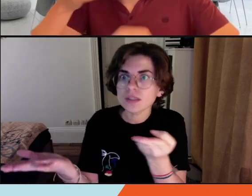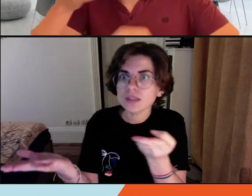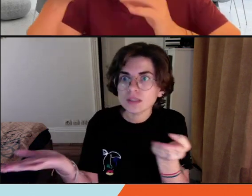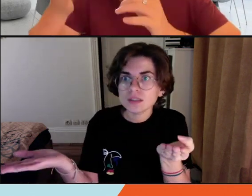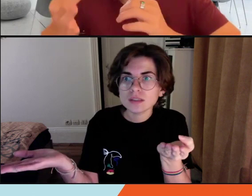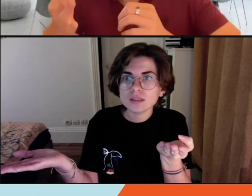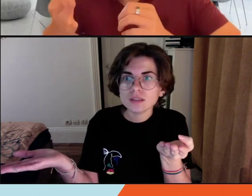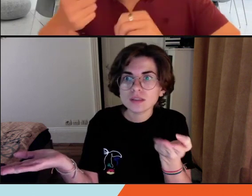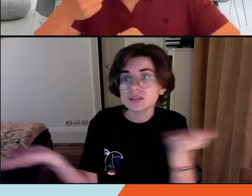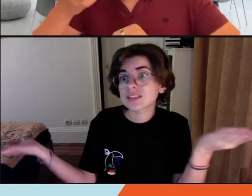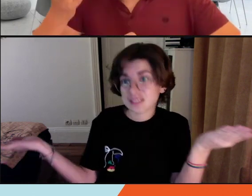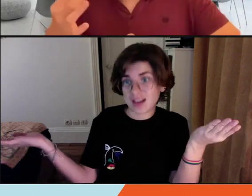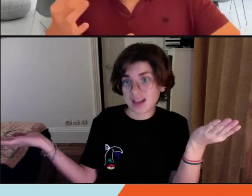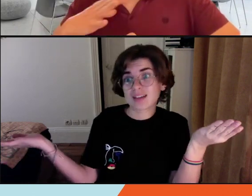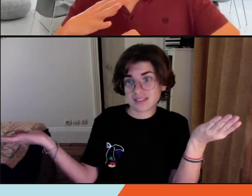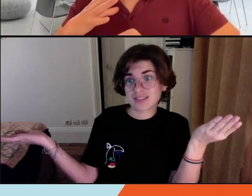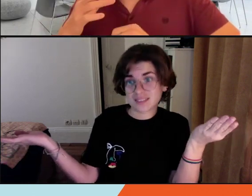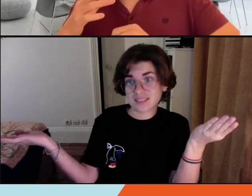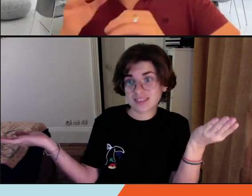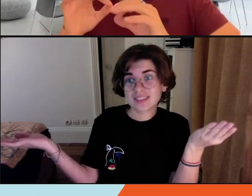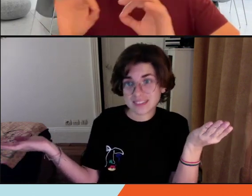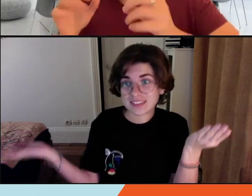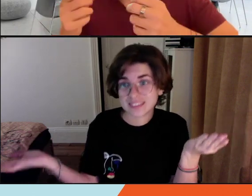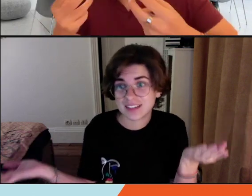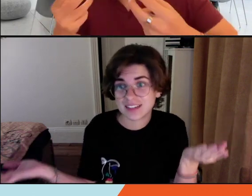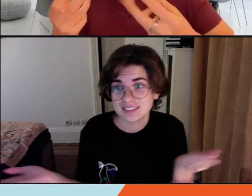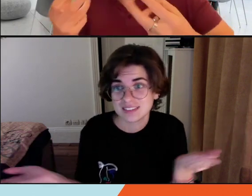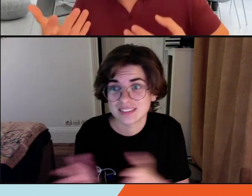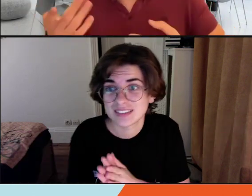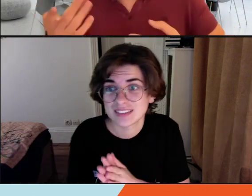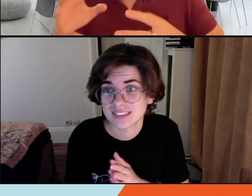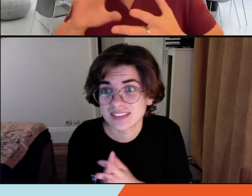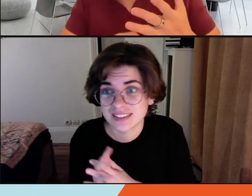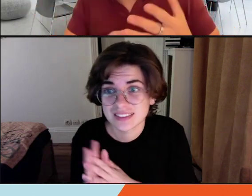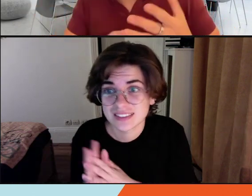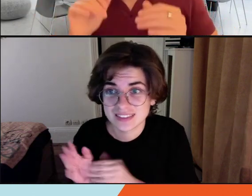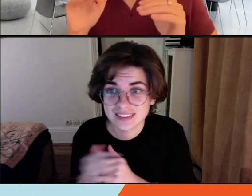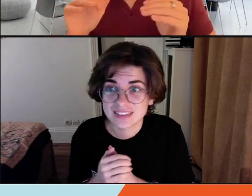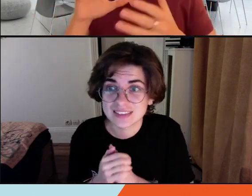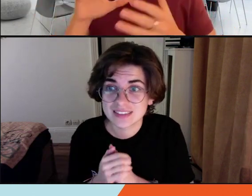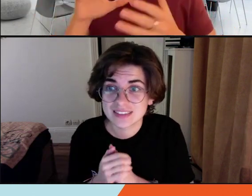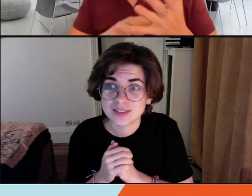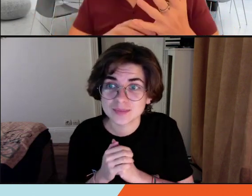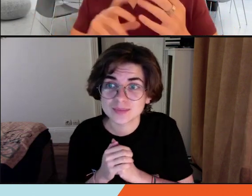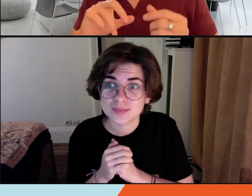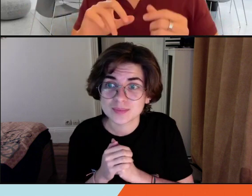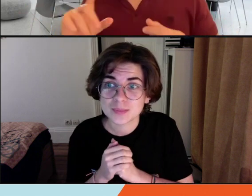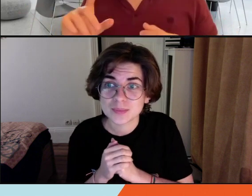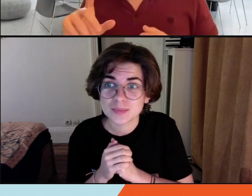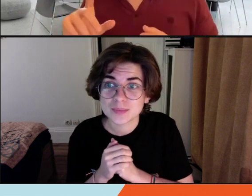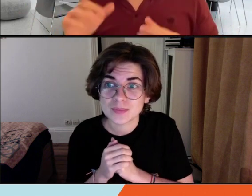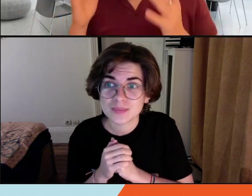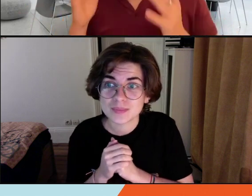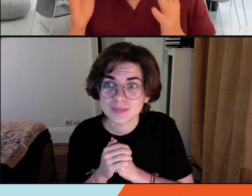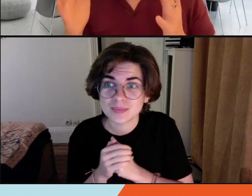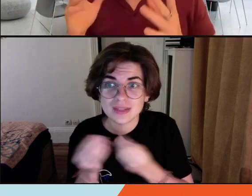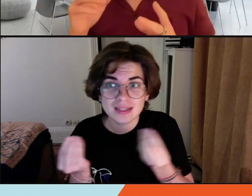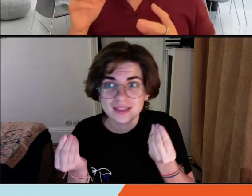1%. C'est ça, 1%. c'est ça. Transcription. Même la transcription, pas